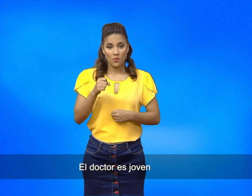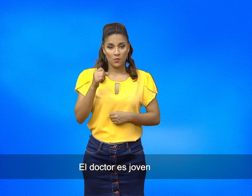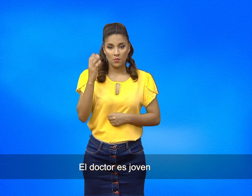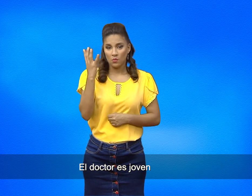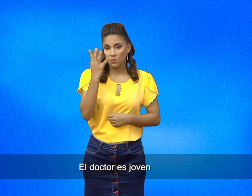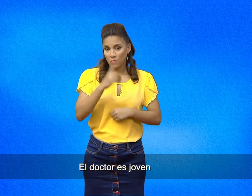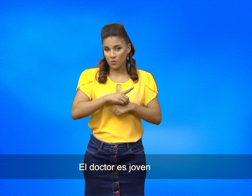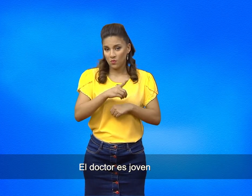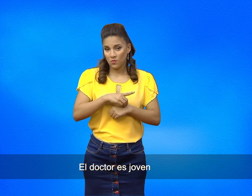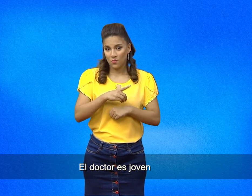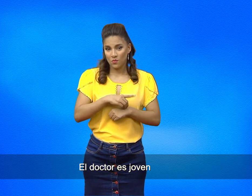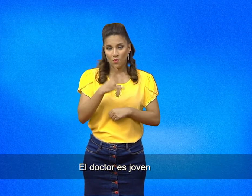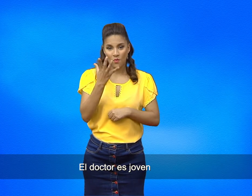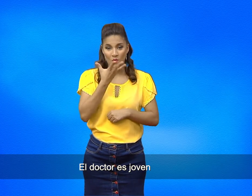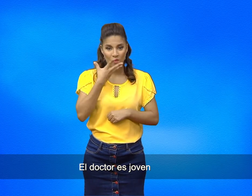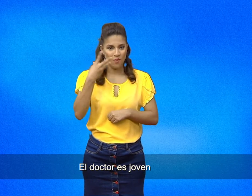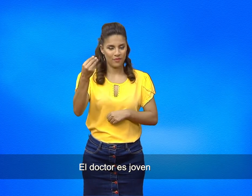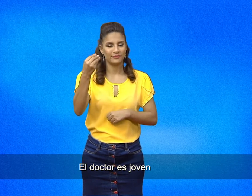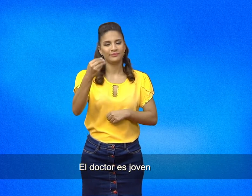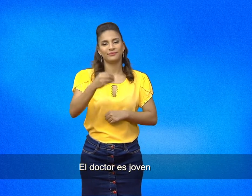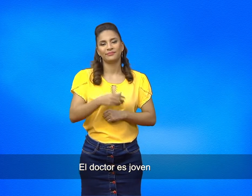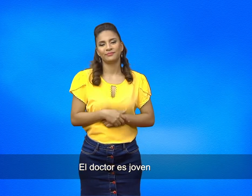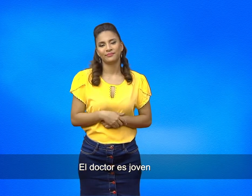el doctor es joven